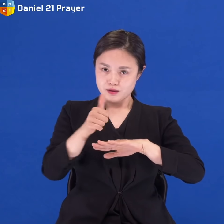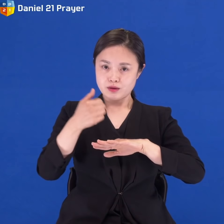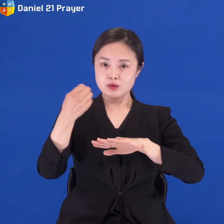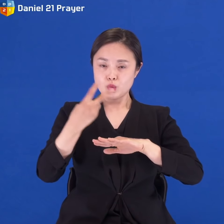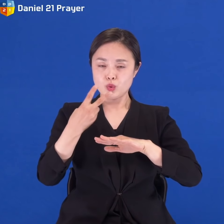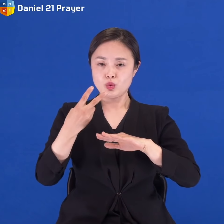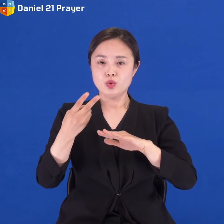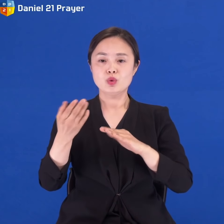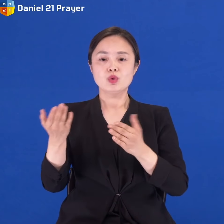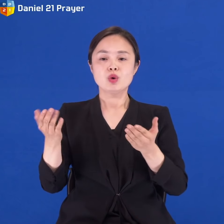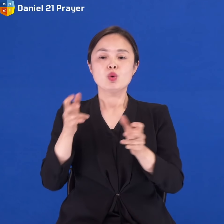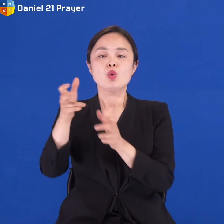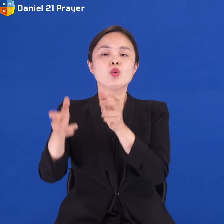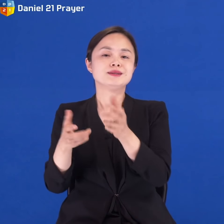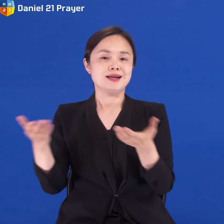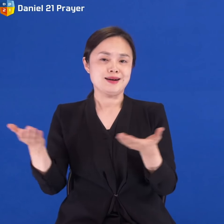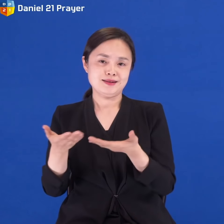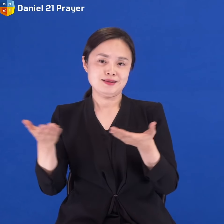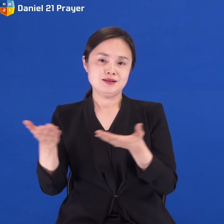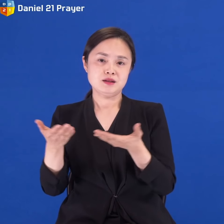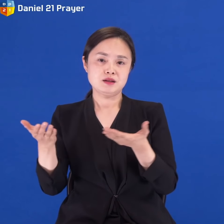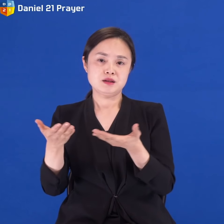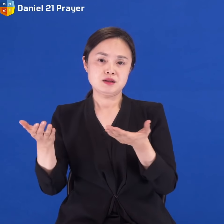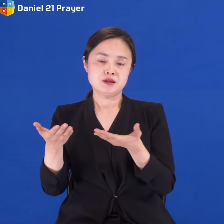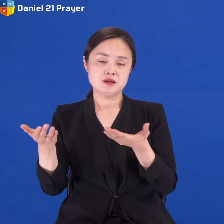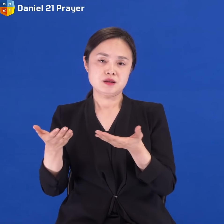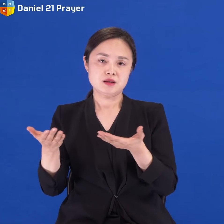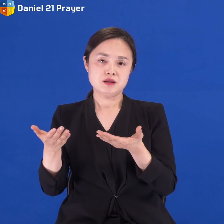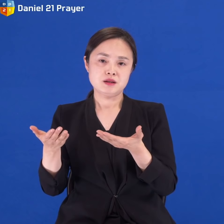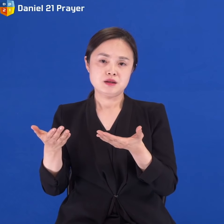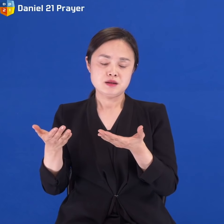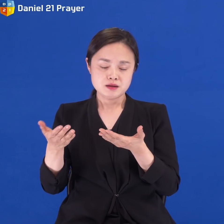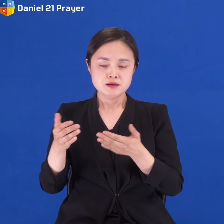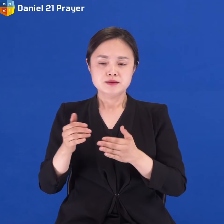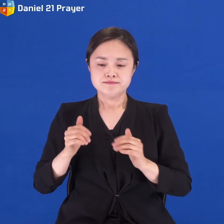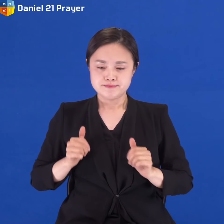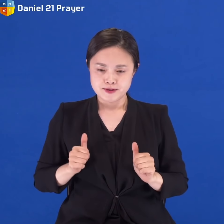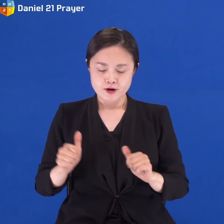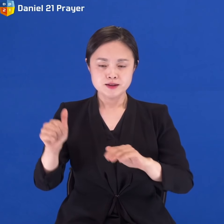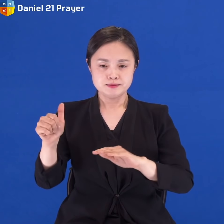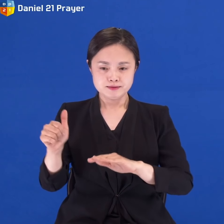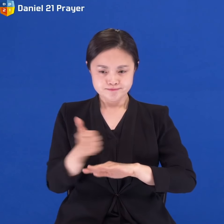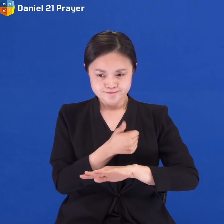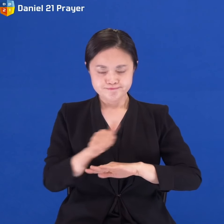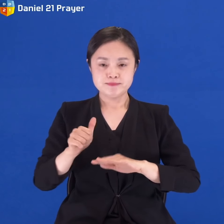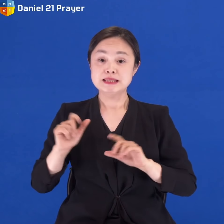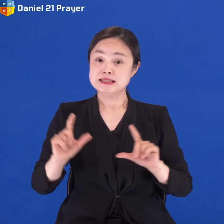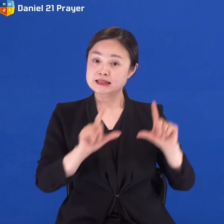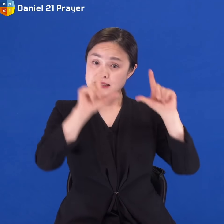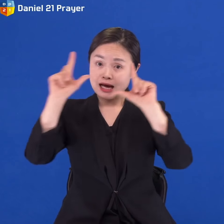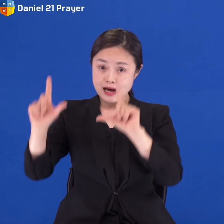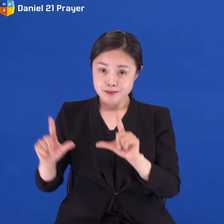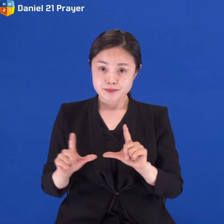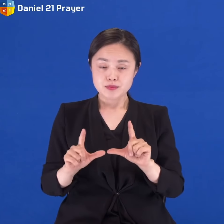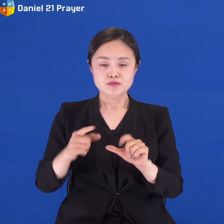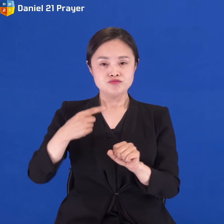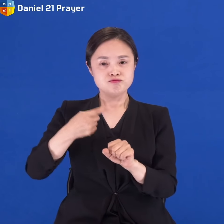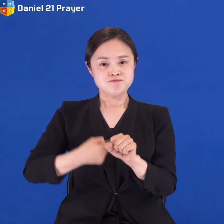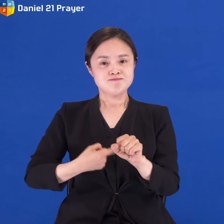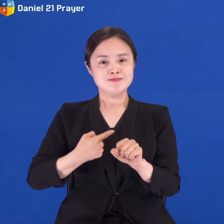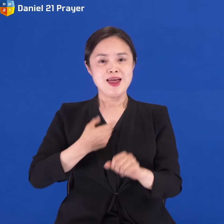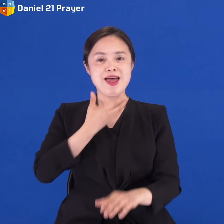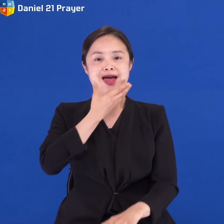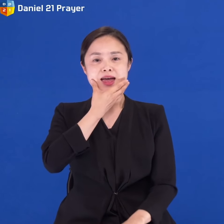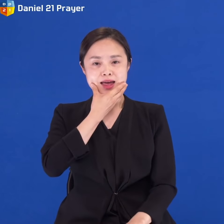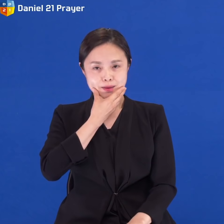말없이 꿋꿋이 열심히 살면 저의 행복이 엄마와